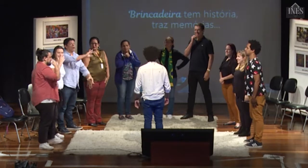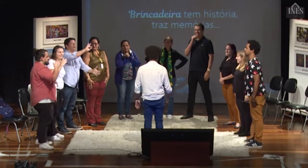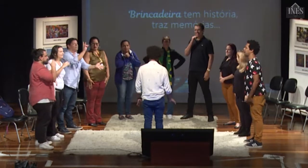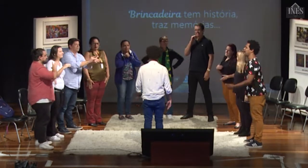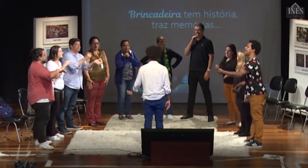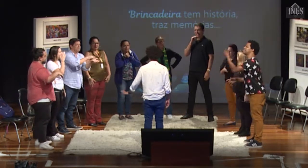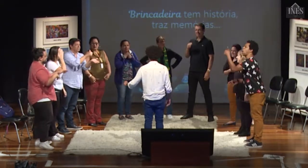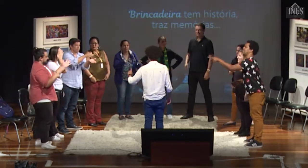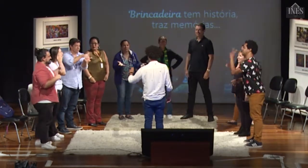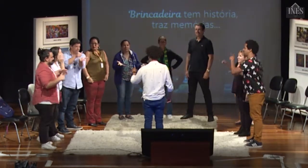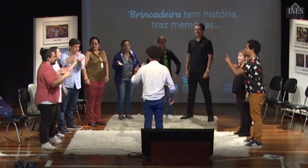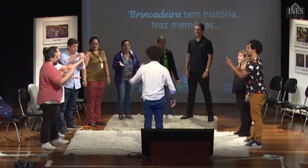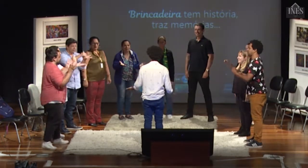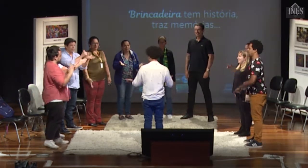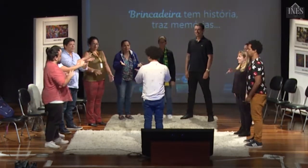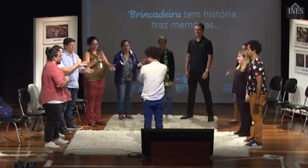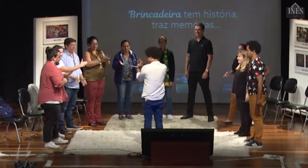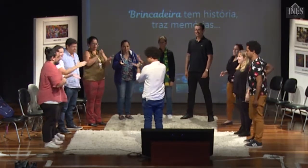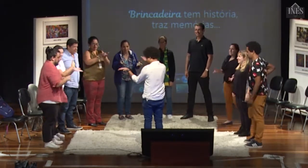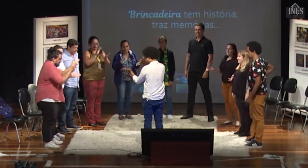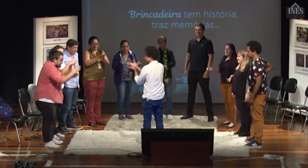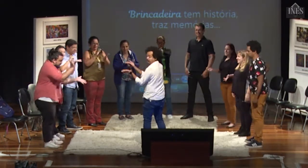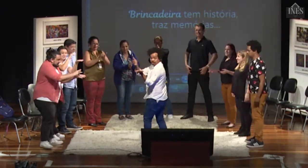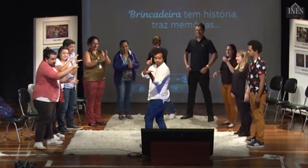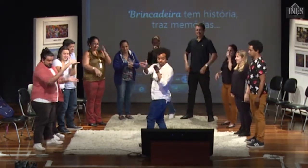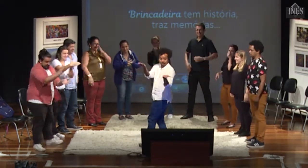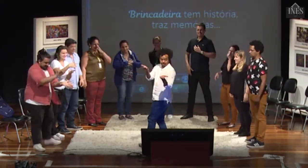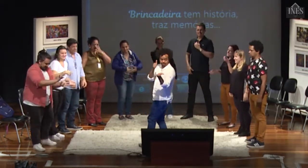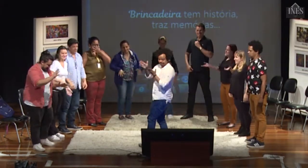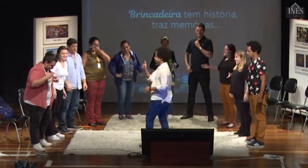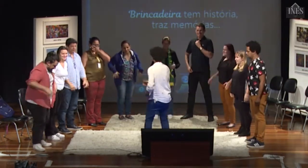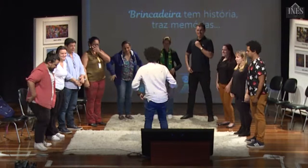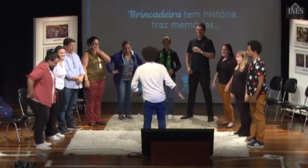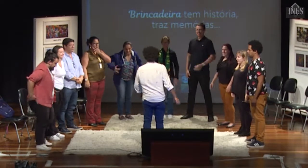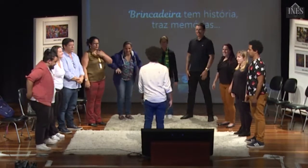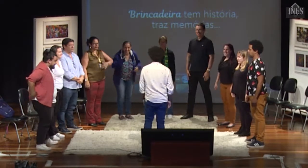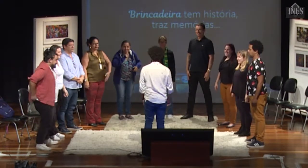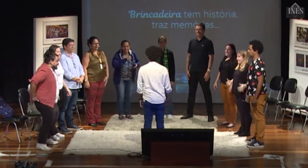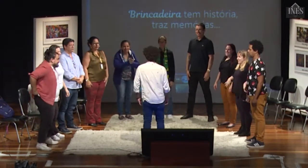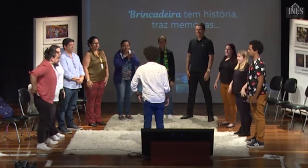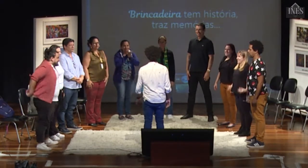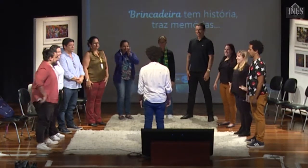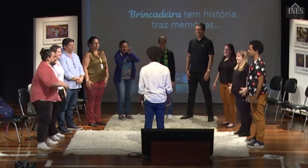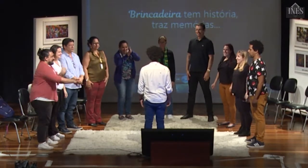Quem demorar, sai, hein? Vai, expulsa quem demorar, vai começar a eliminar, hein?